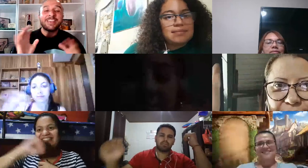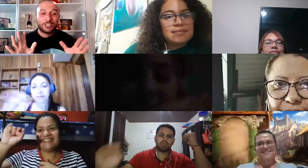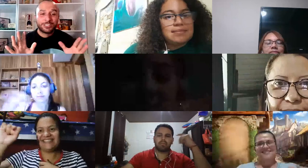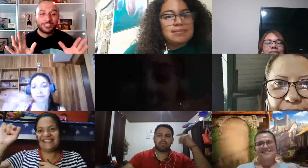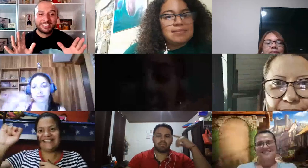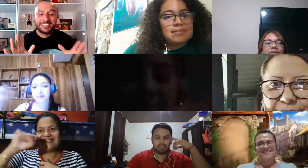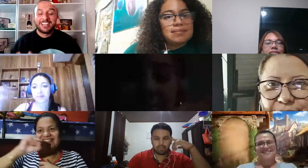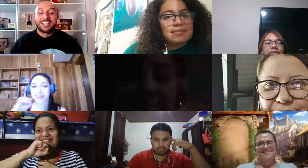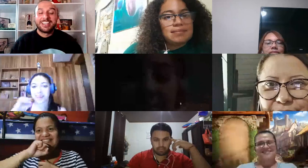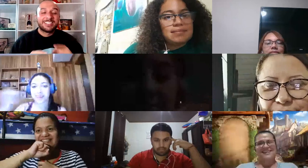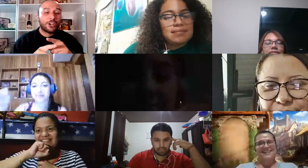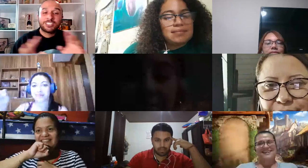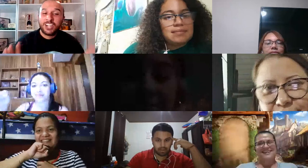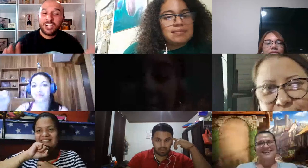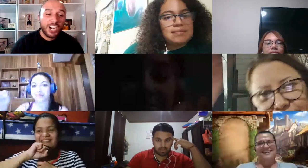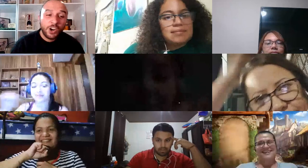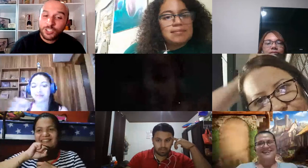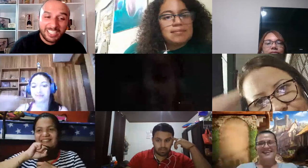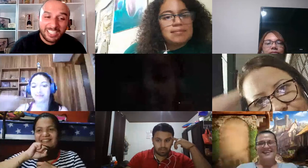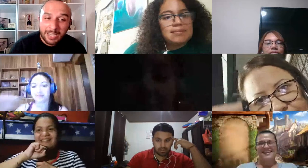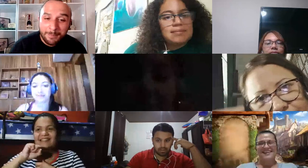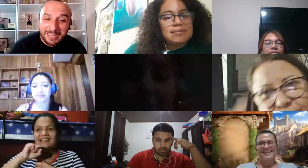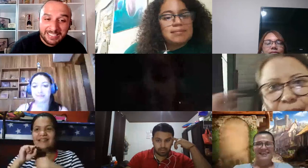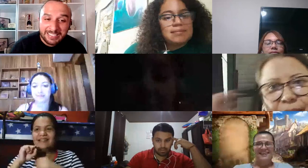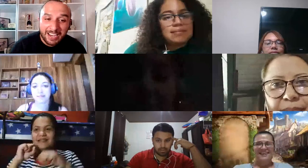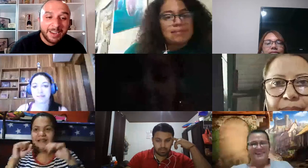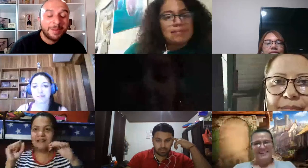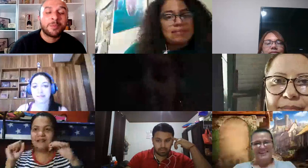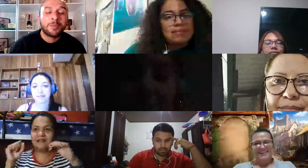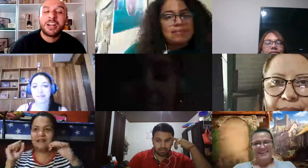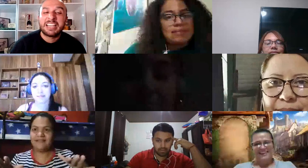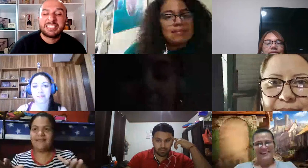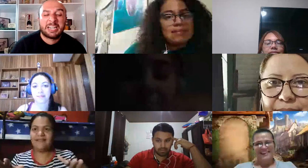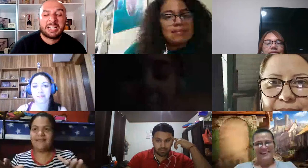Esto, si a usted no le gusta saprista, puede hacer.